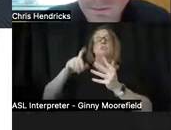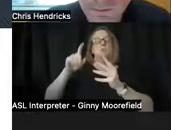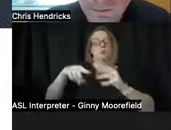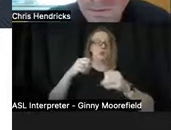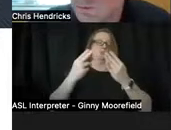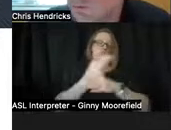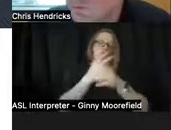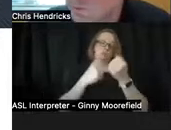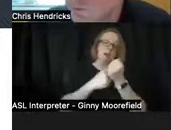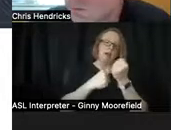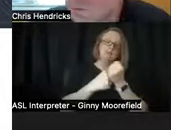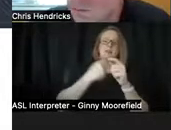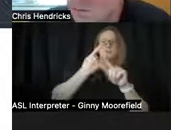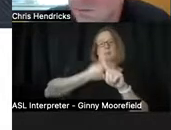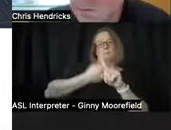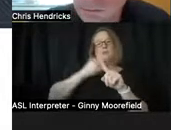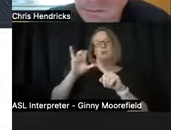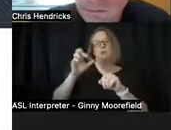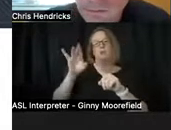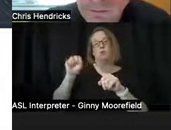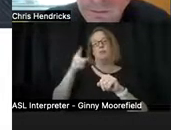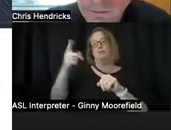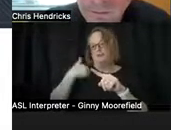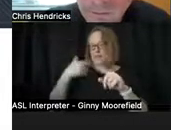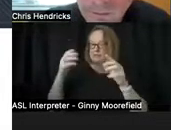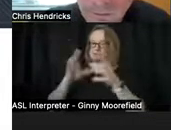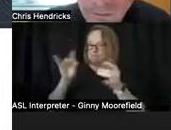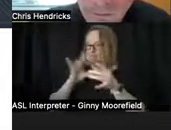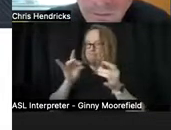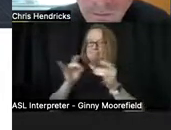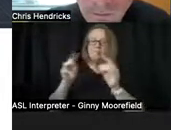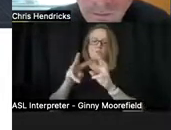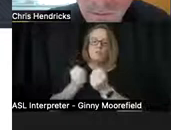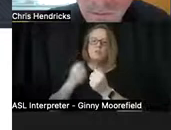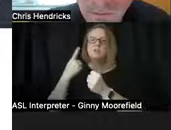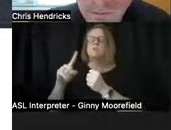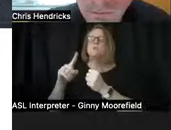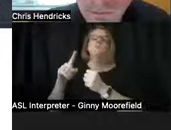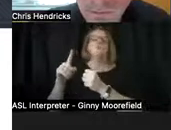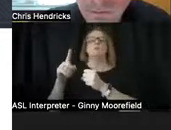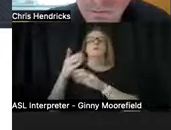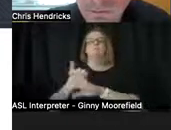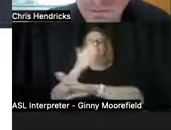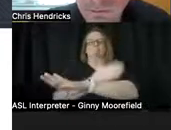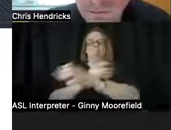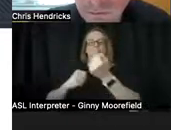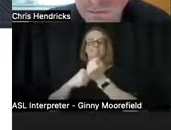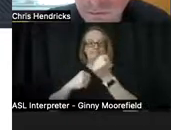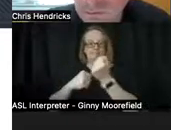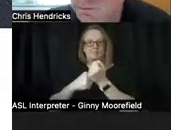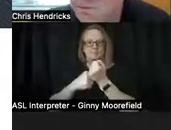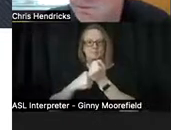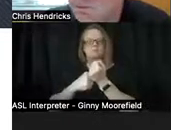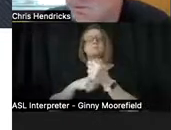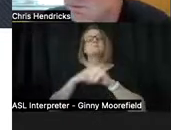necesidades y eso es algo que tenemos que hacer y lo hacemos Todas las semanas Chris se reúne y conversa acerca de aumentar